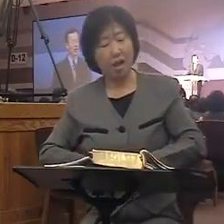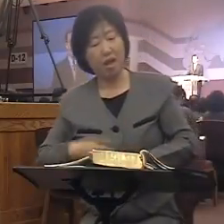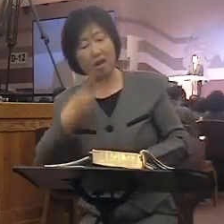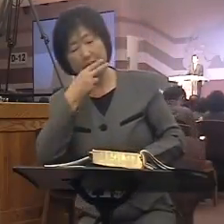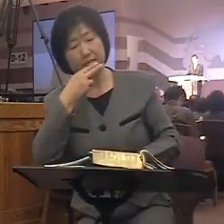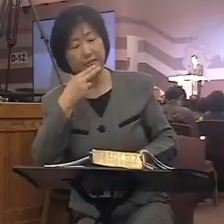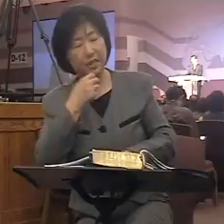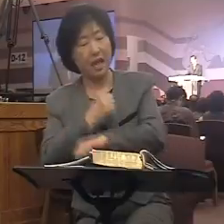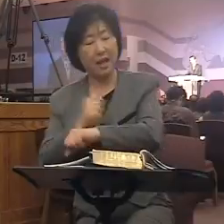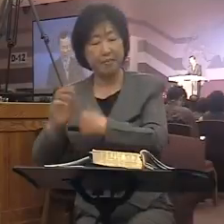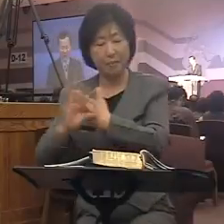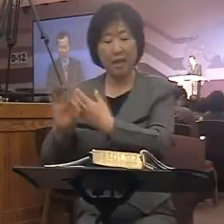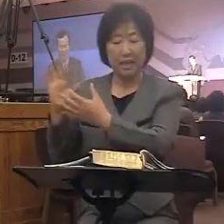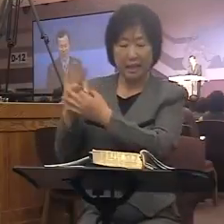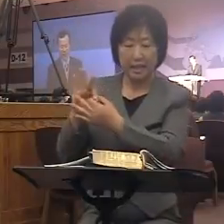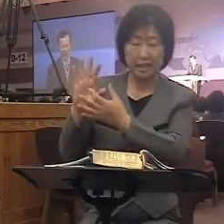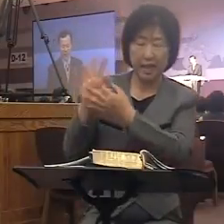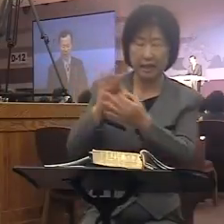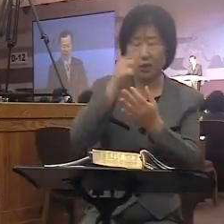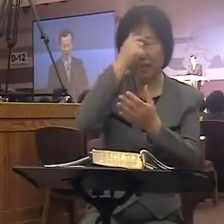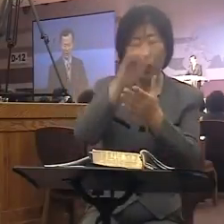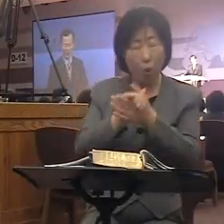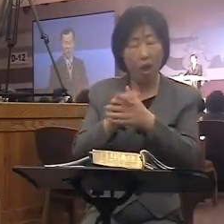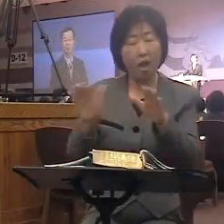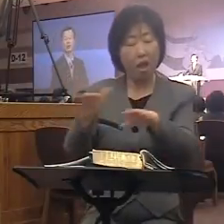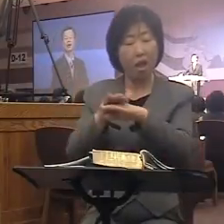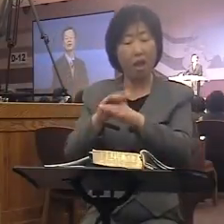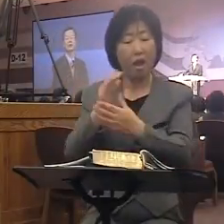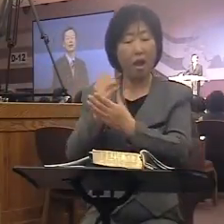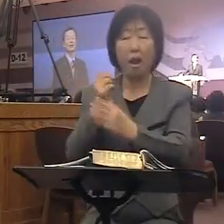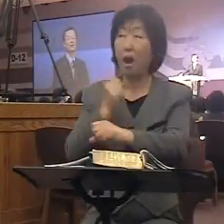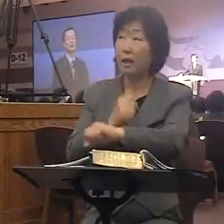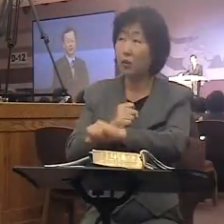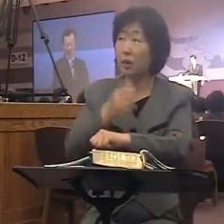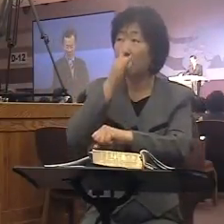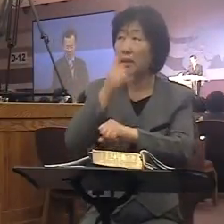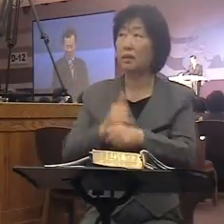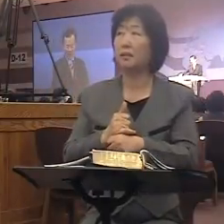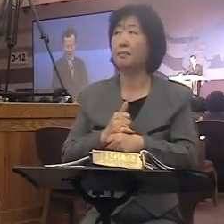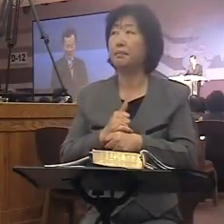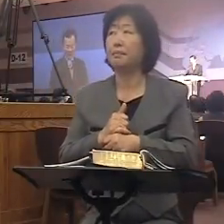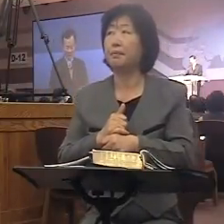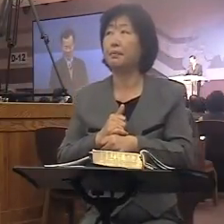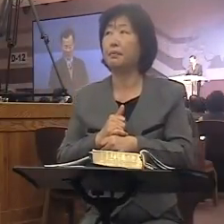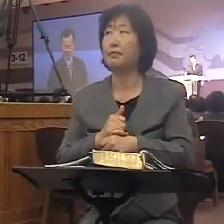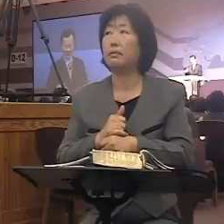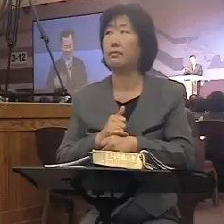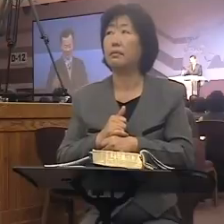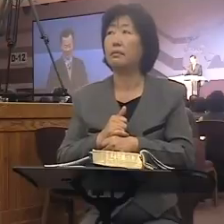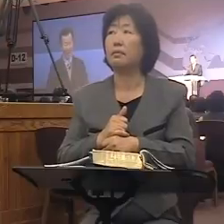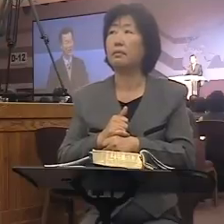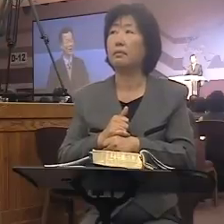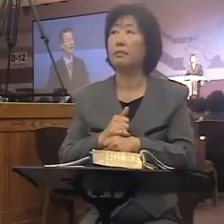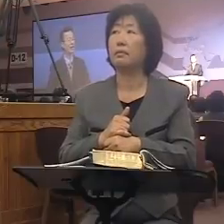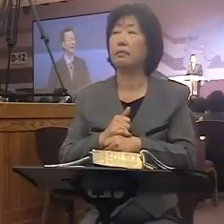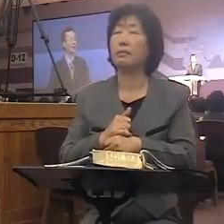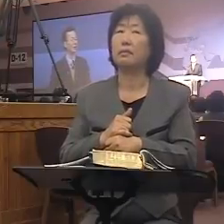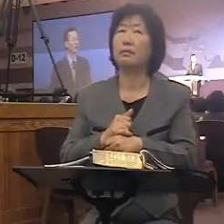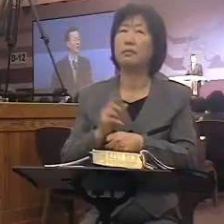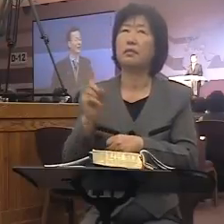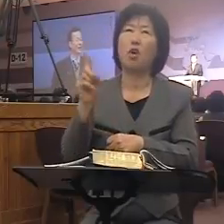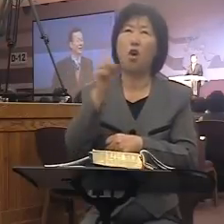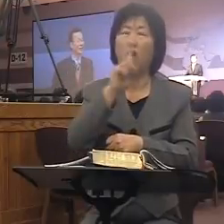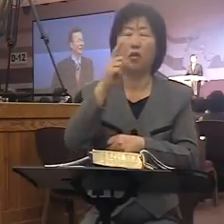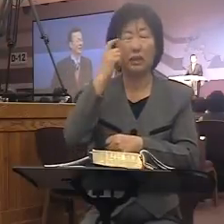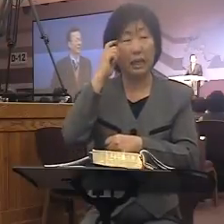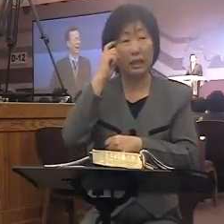금식하면서 계속 기도회를 갖고 있었는데요. 서프라이즈 비지터이 있었습니다. 이렇게 전혀 예상치